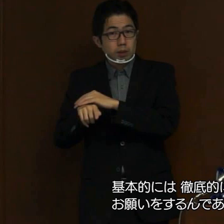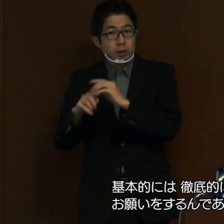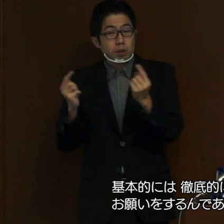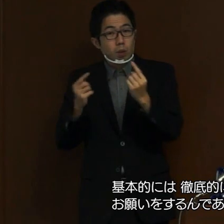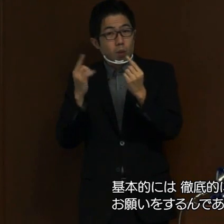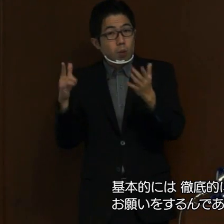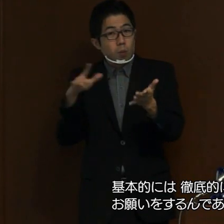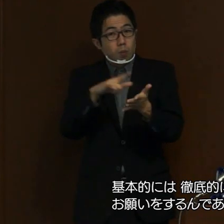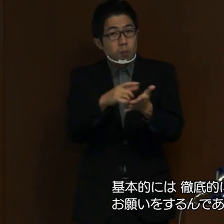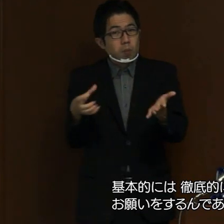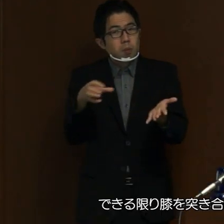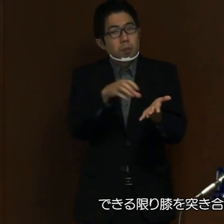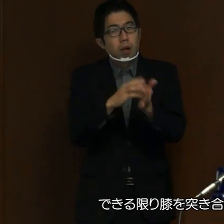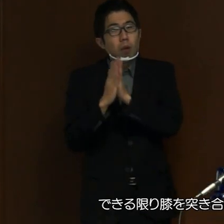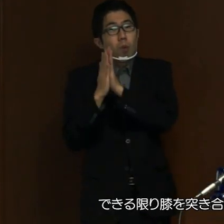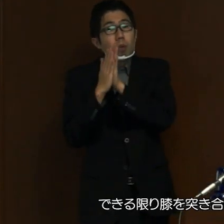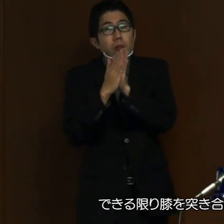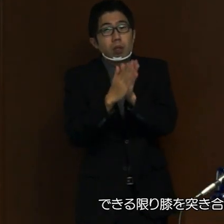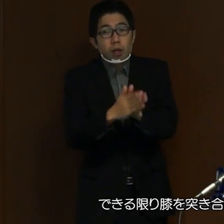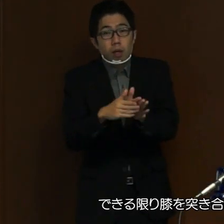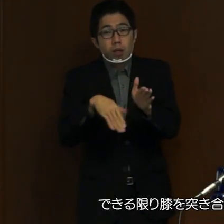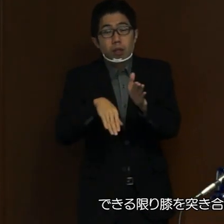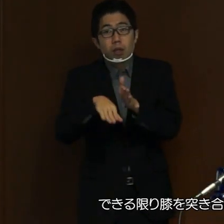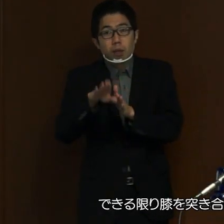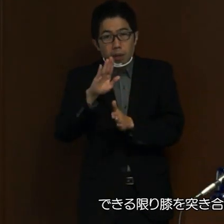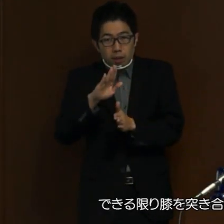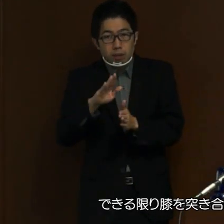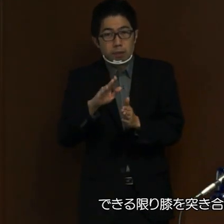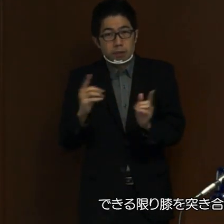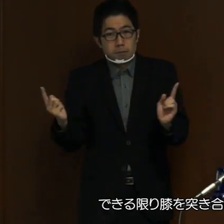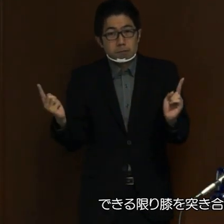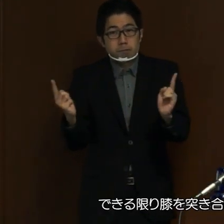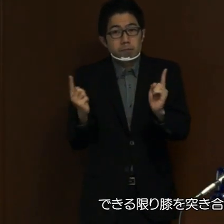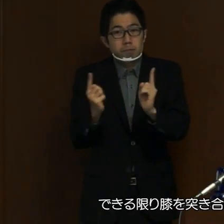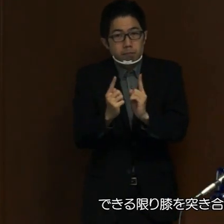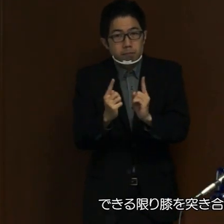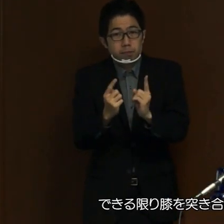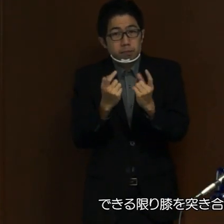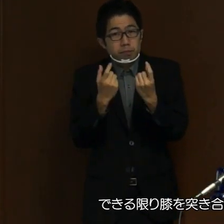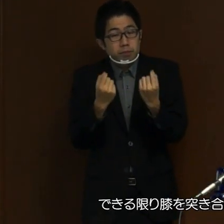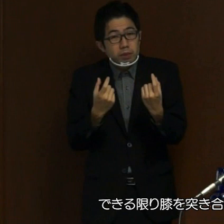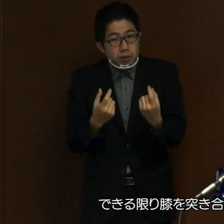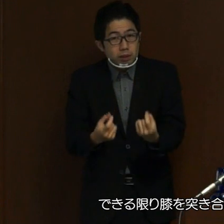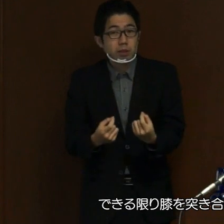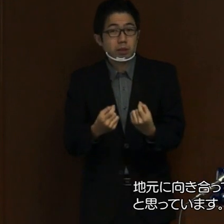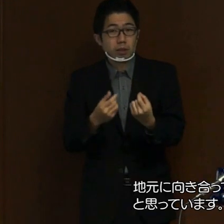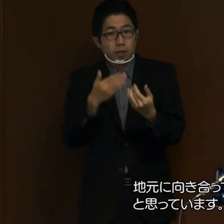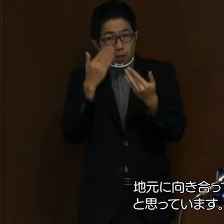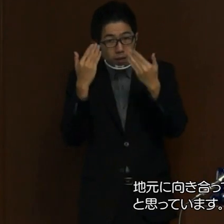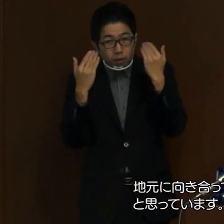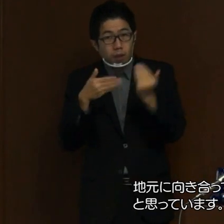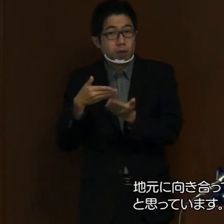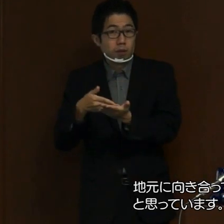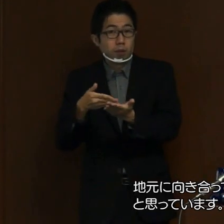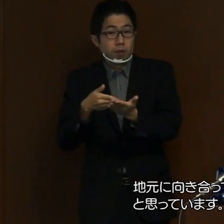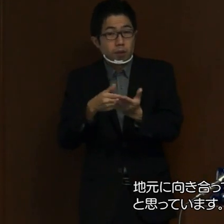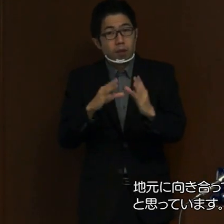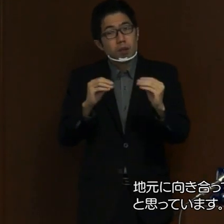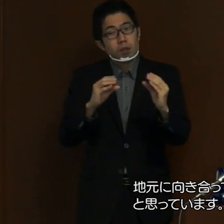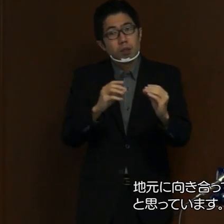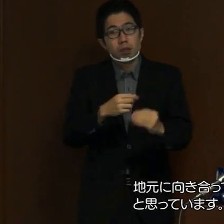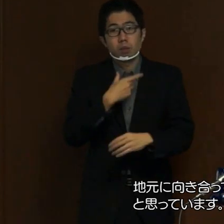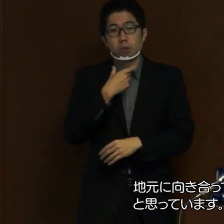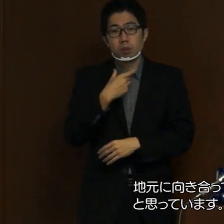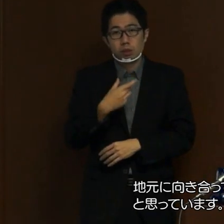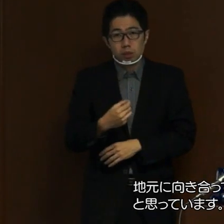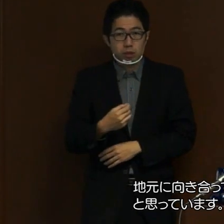お願いをするんであればね、できる限り膝を突き合わせて、真摯な態度で、地元に向き合っていただきたいと